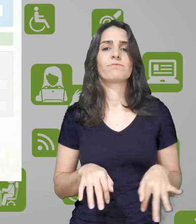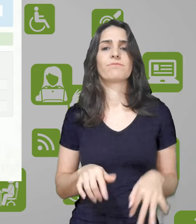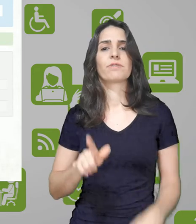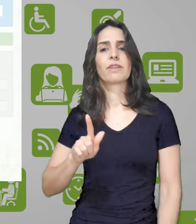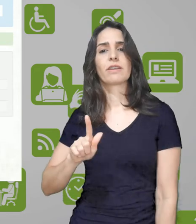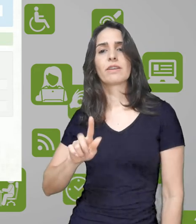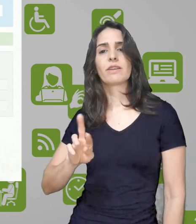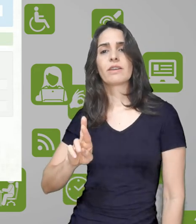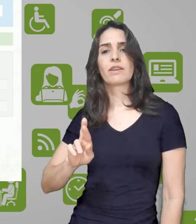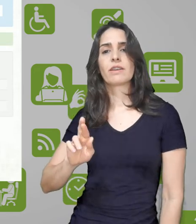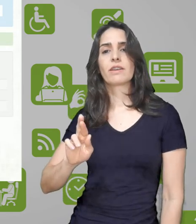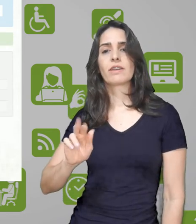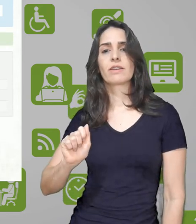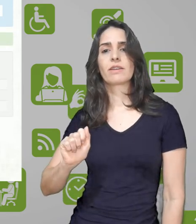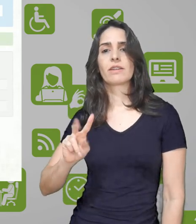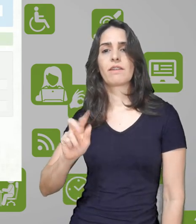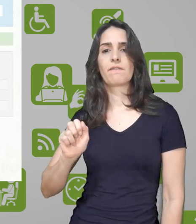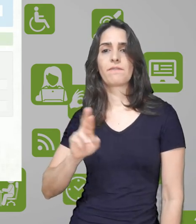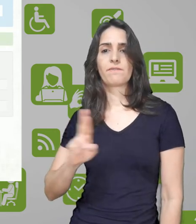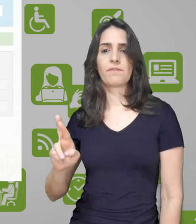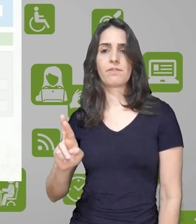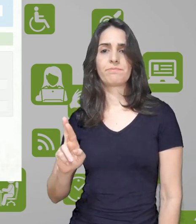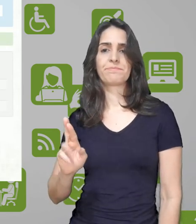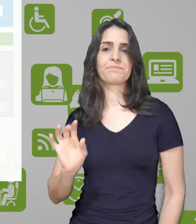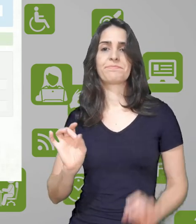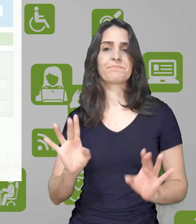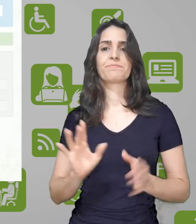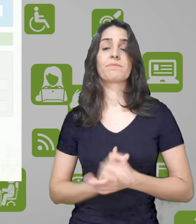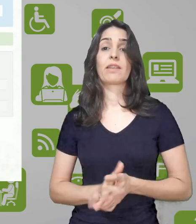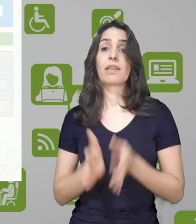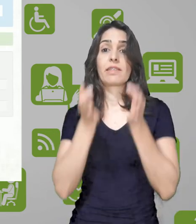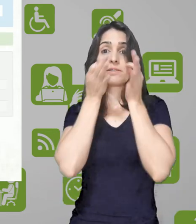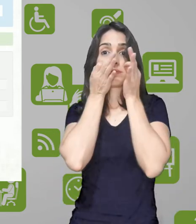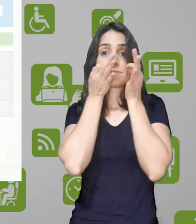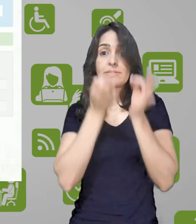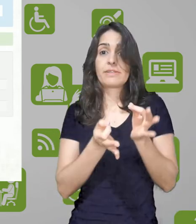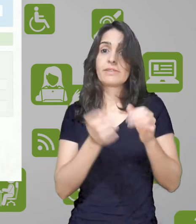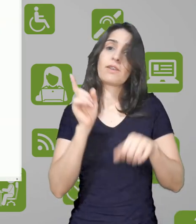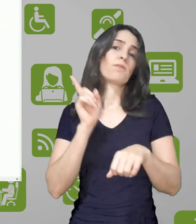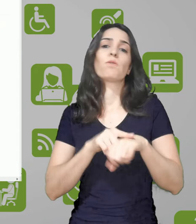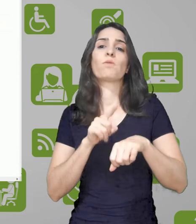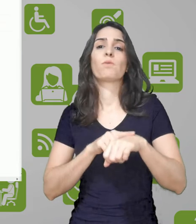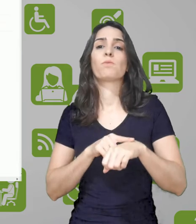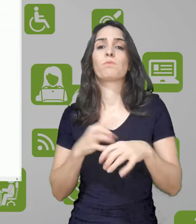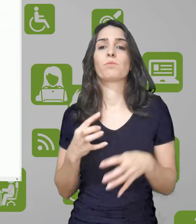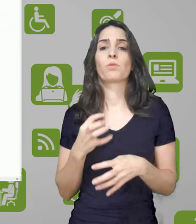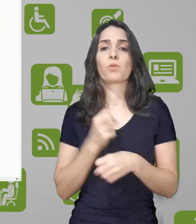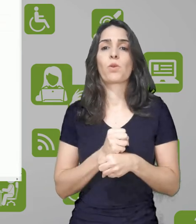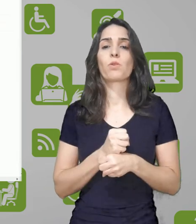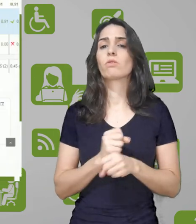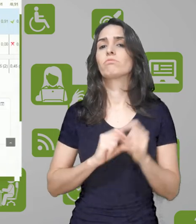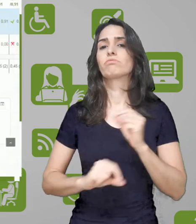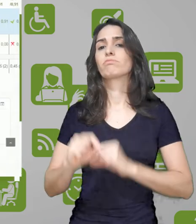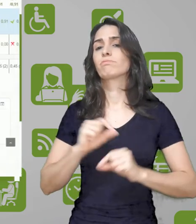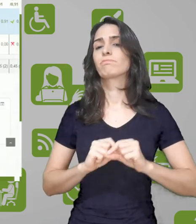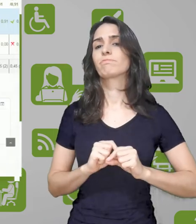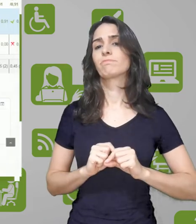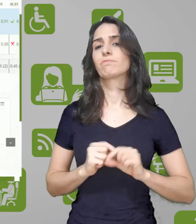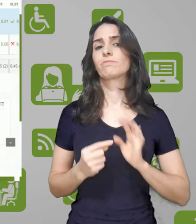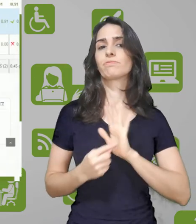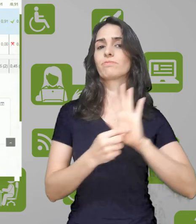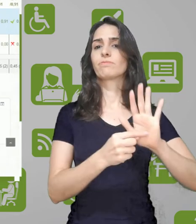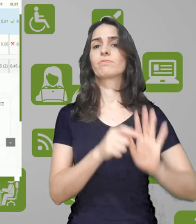você tem que ficar atento porque o momento em que a nota vai aparecer para o aluno vai